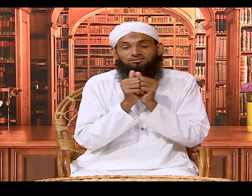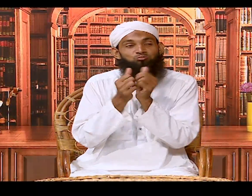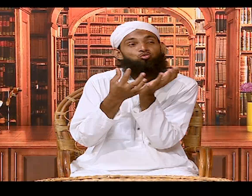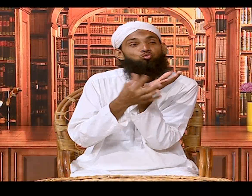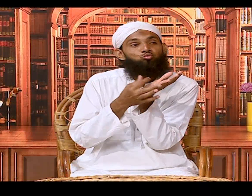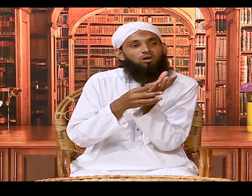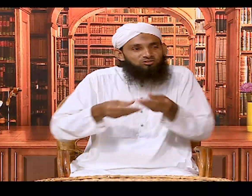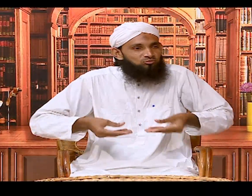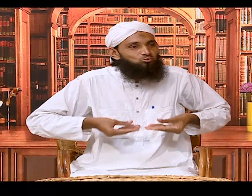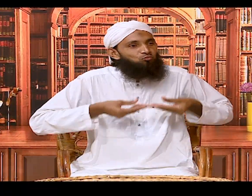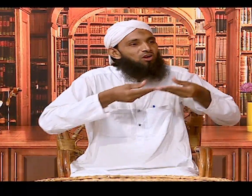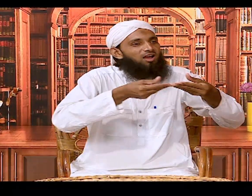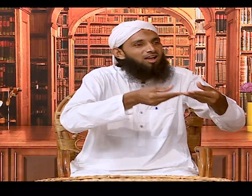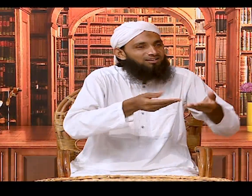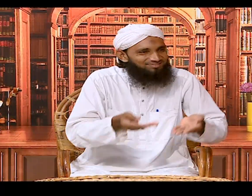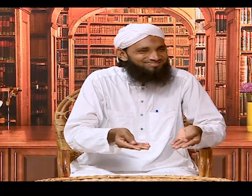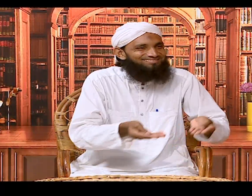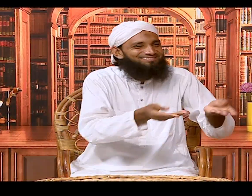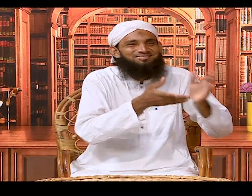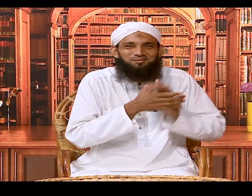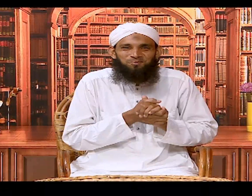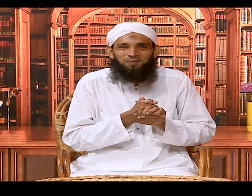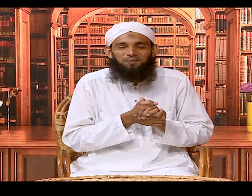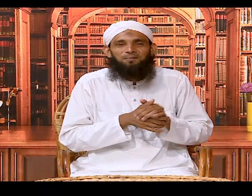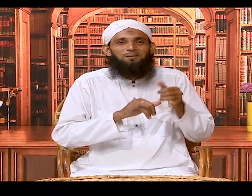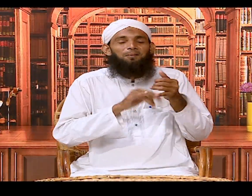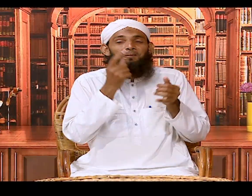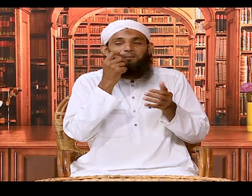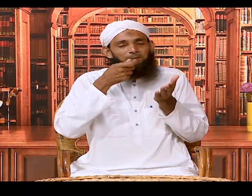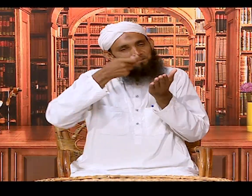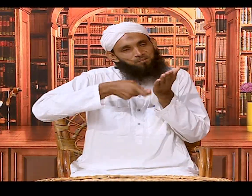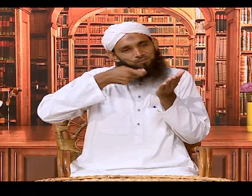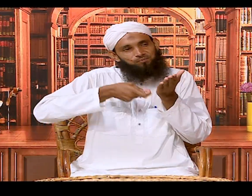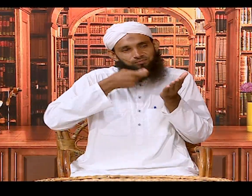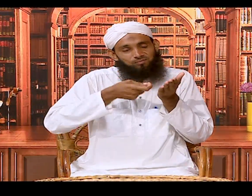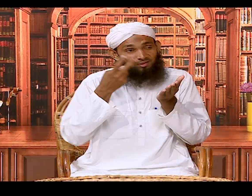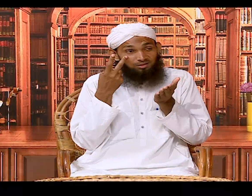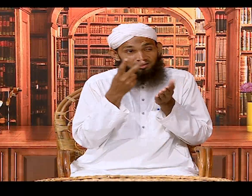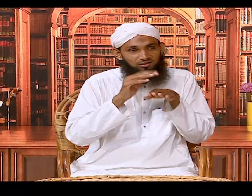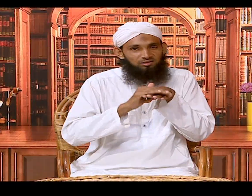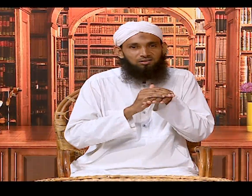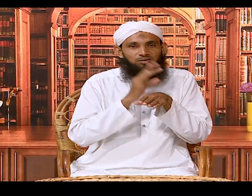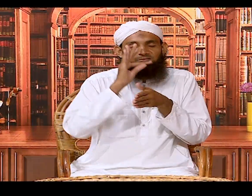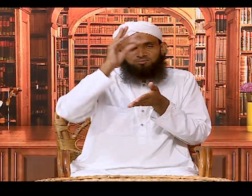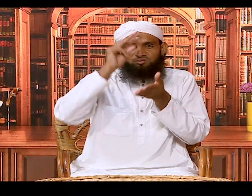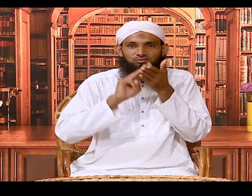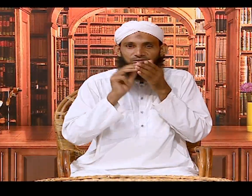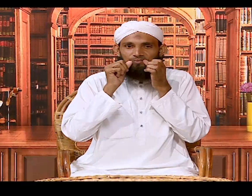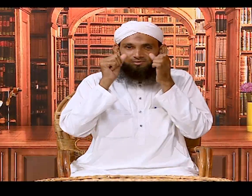غنی رضی اللہ عنہ نے آپ کی خدمت میں تحفہ پیش کیا ہے۔ راوی کہتے ہیں، پیارے آقا مکی مدنی مصطفیٰ صلی